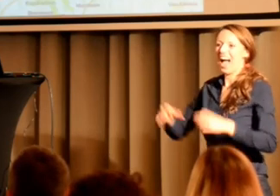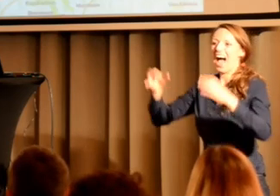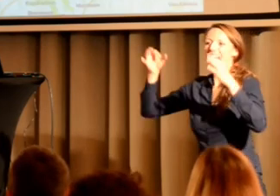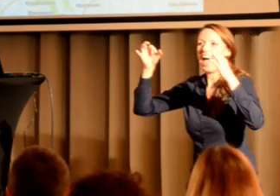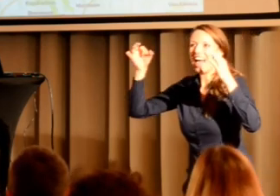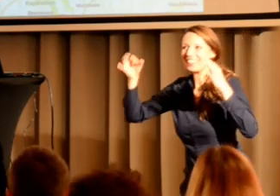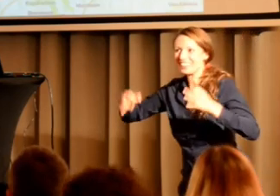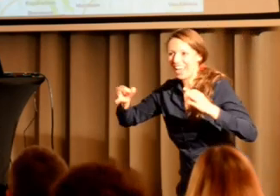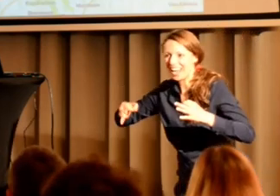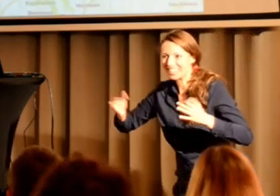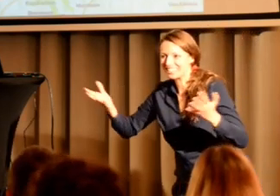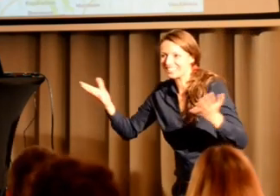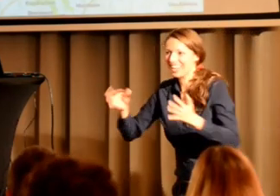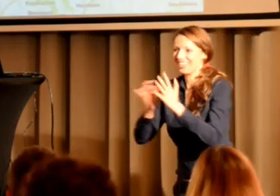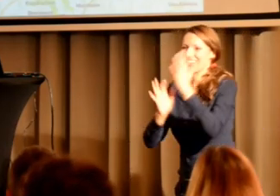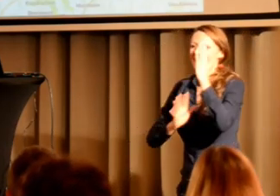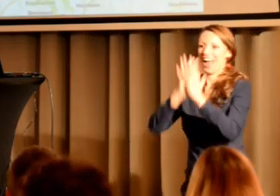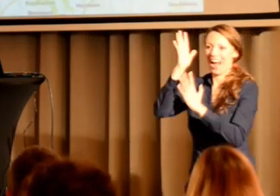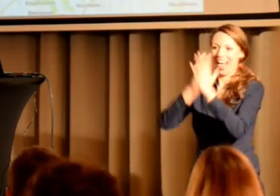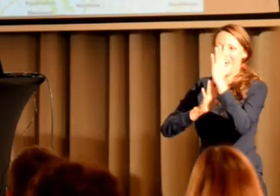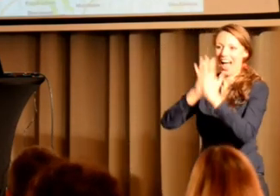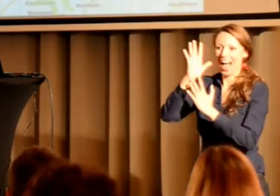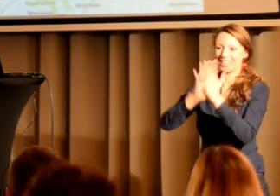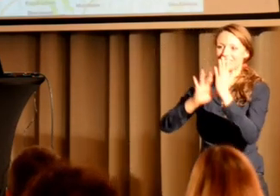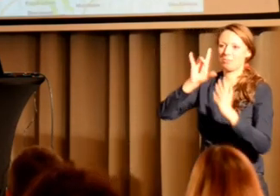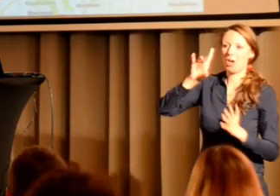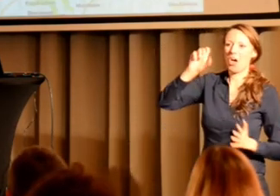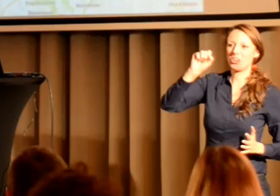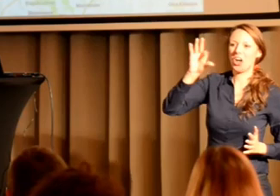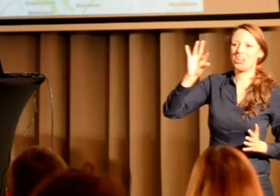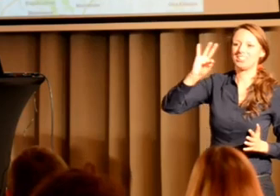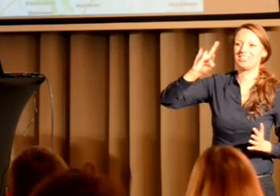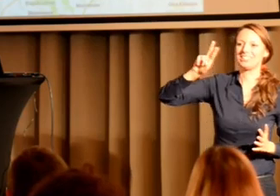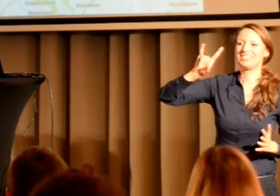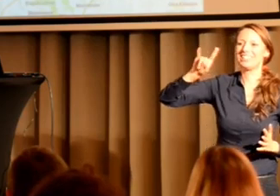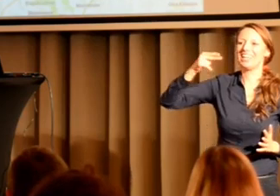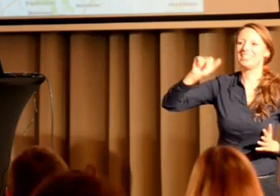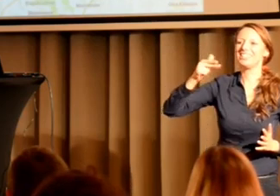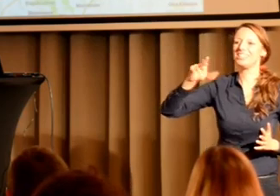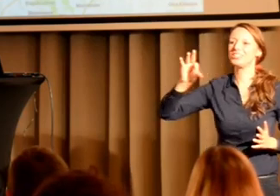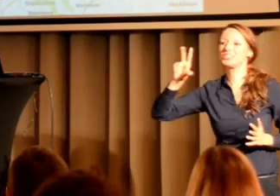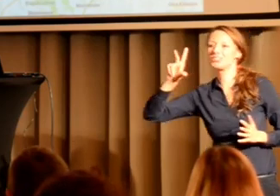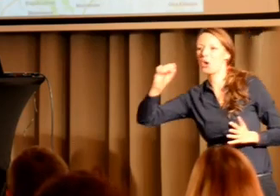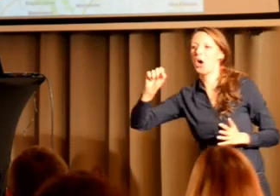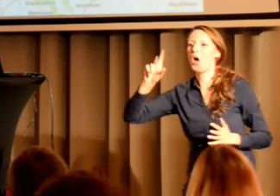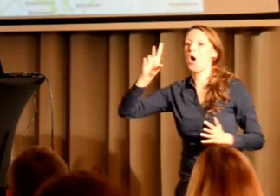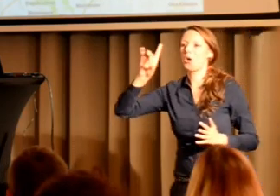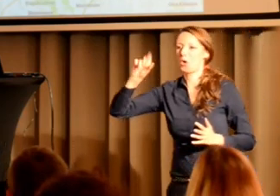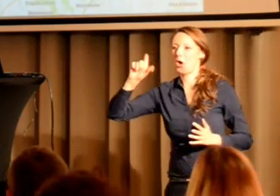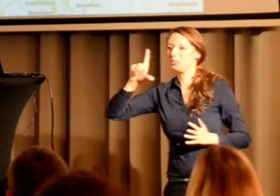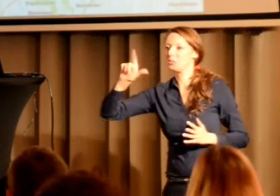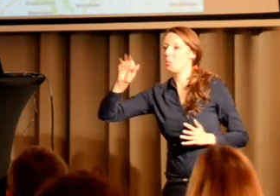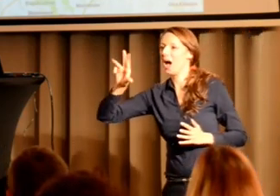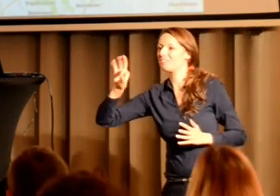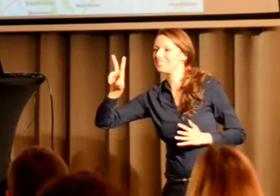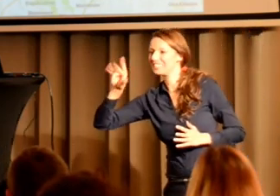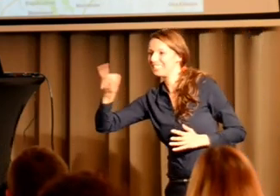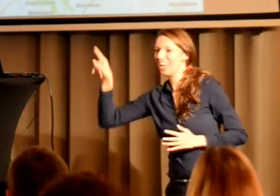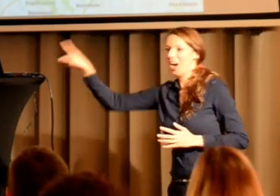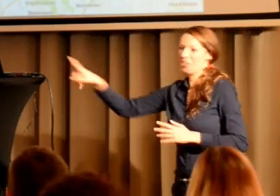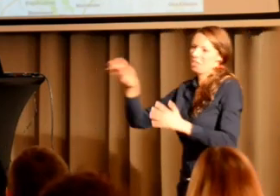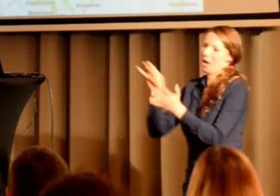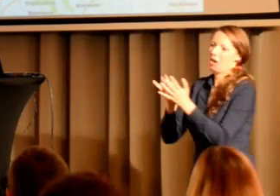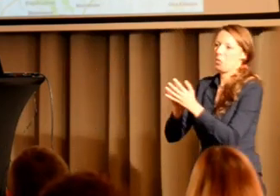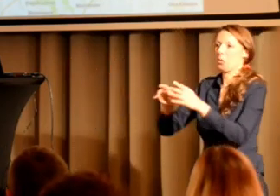teraz w okolicach właśnie lasów gostynińsko-włocławskich, tutaj w tym lesie sobie siedzi. W wielu